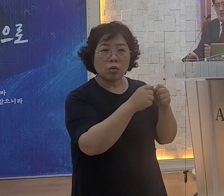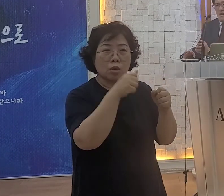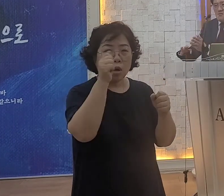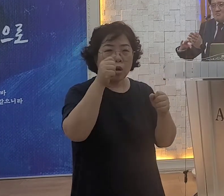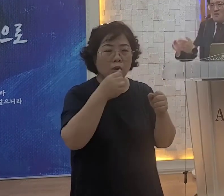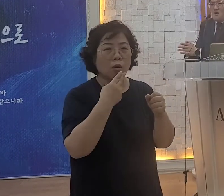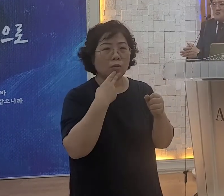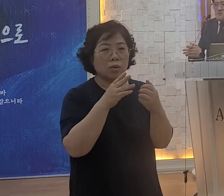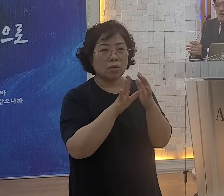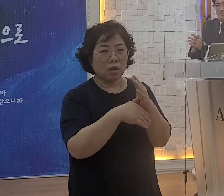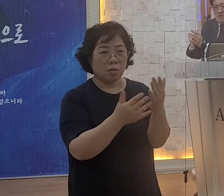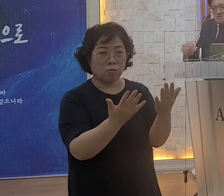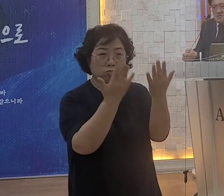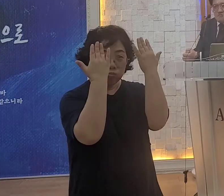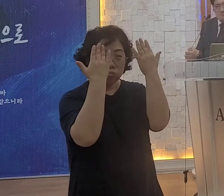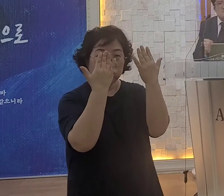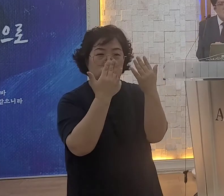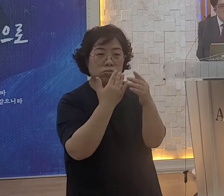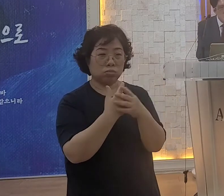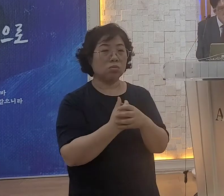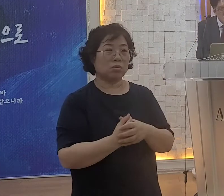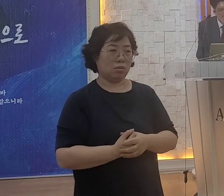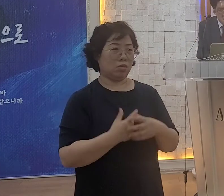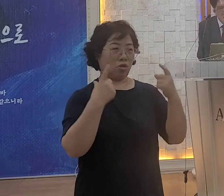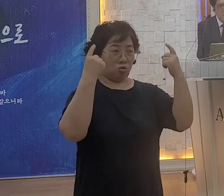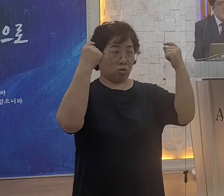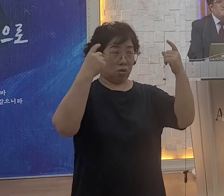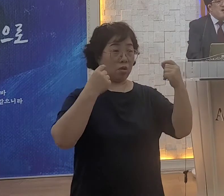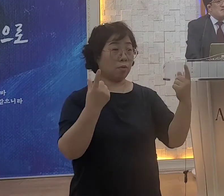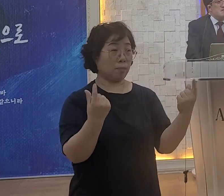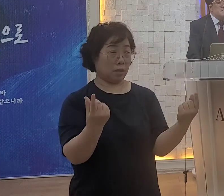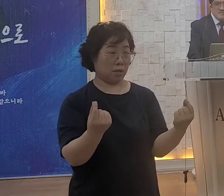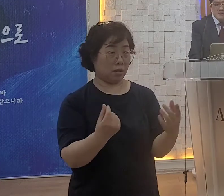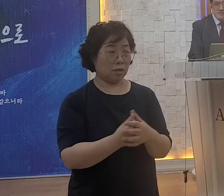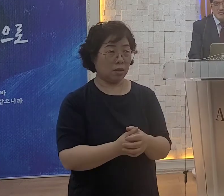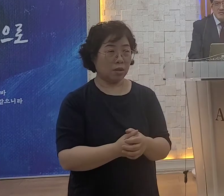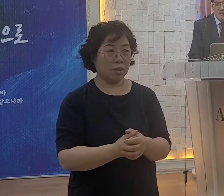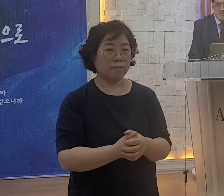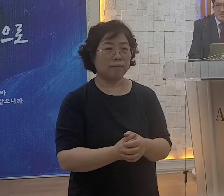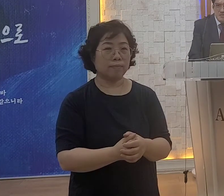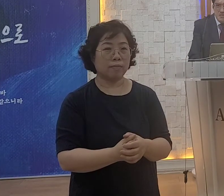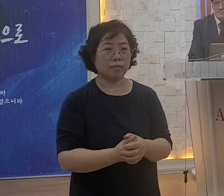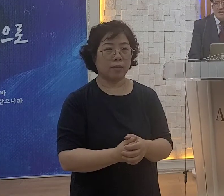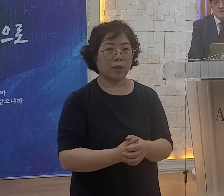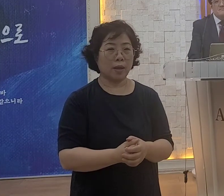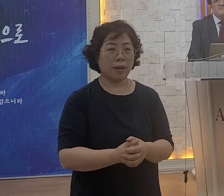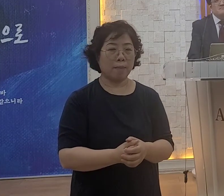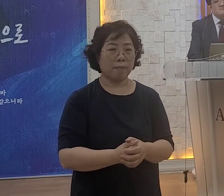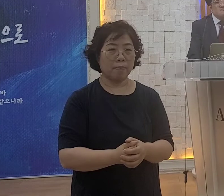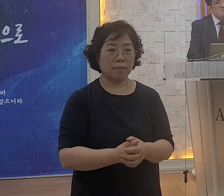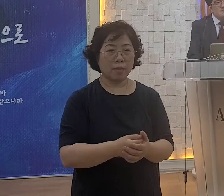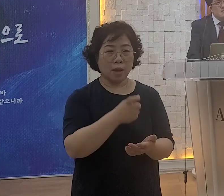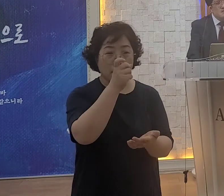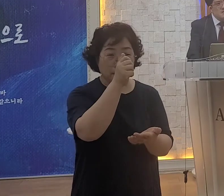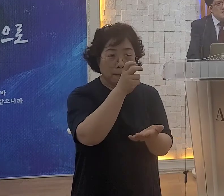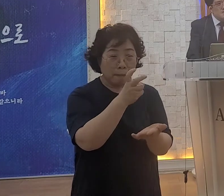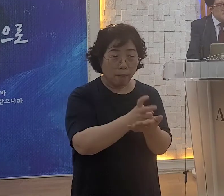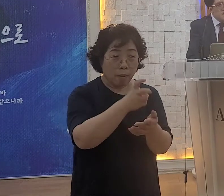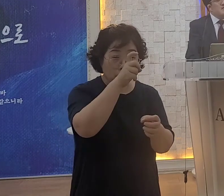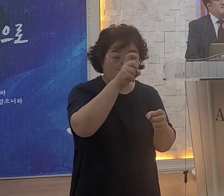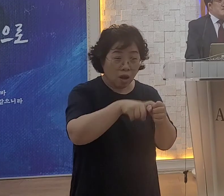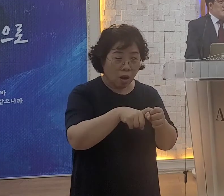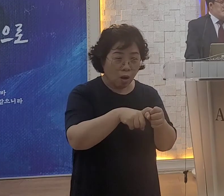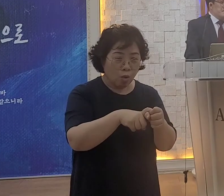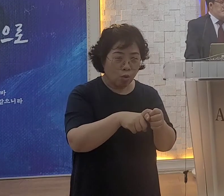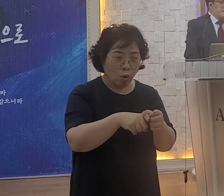항소심이 있거나 남아있으면 감옥에 있어야 되고 구치소에 있어야 되고 그렇죠? 판결을 받는 것 이게 칭이란 말이에요. 그러니까 법적으로는